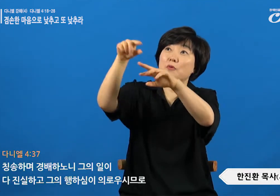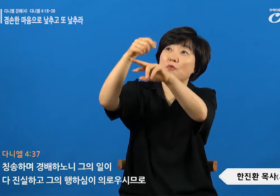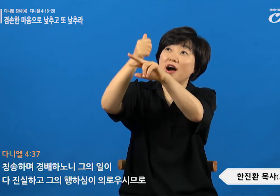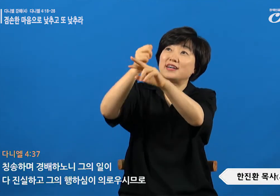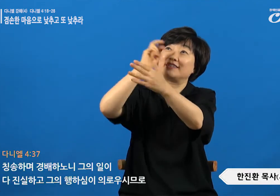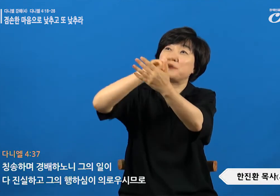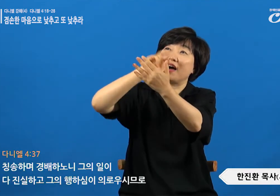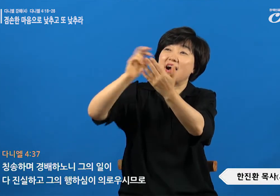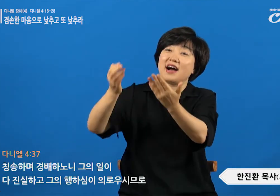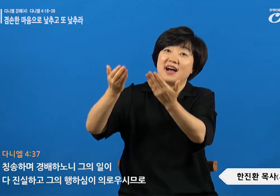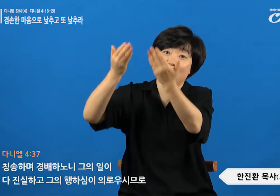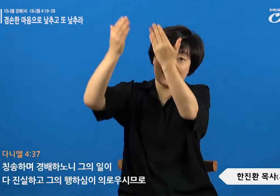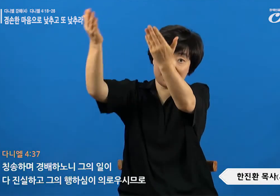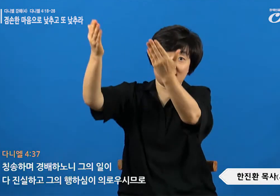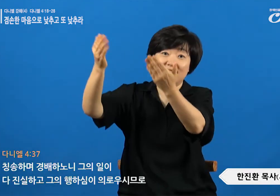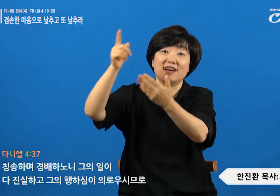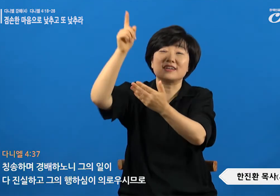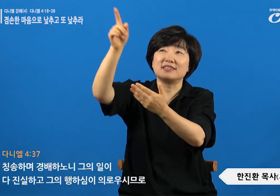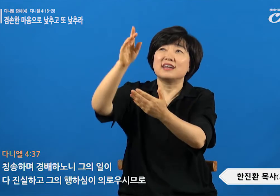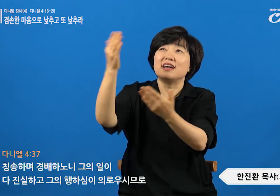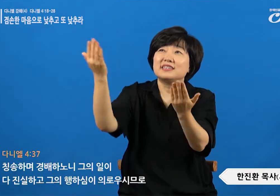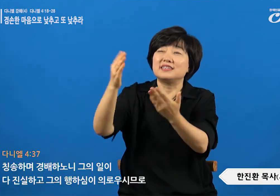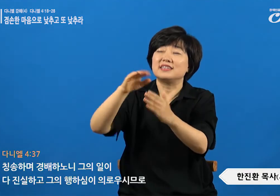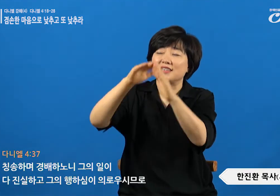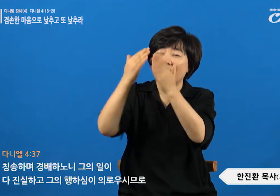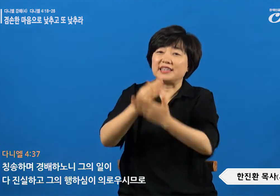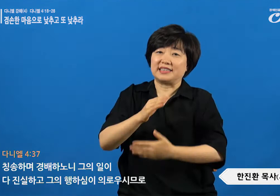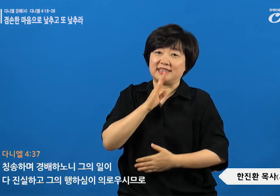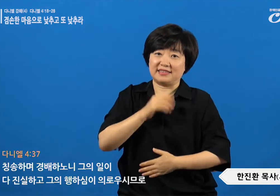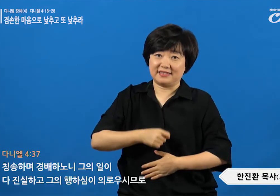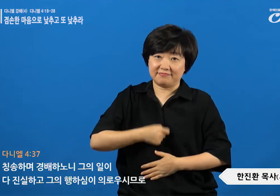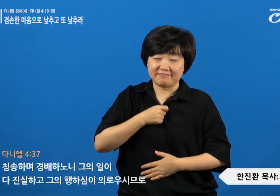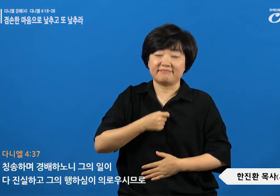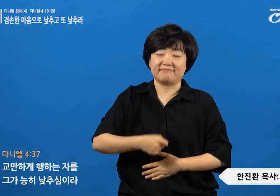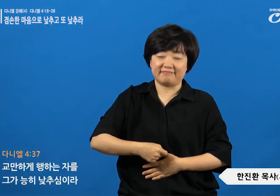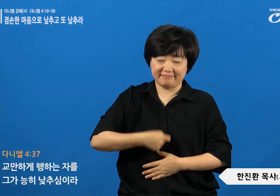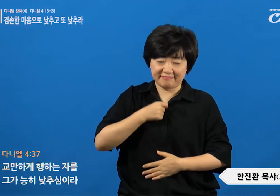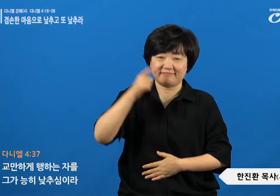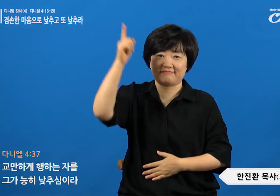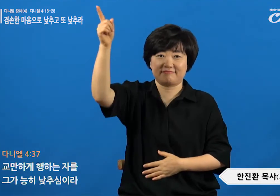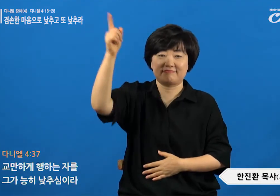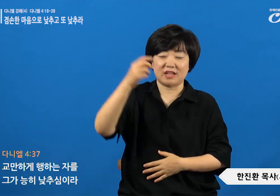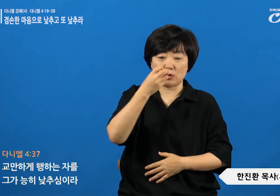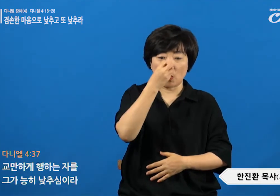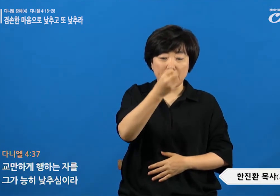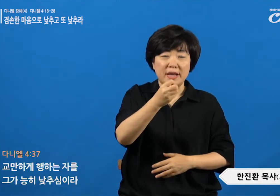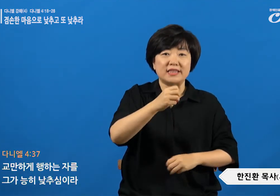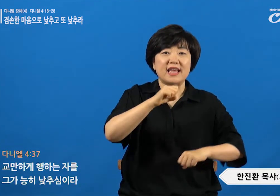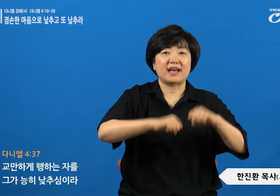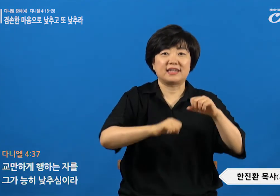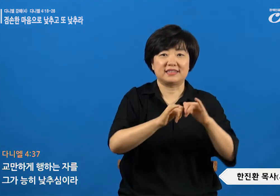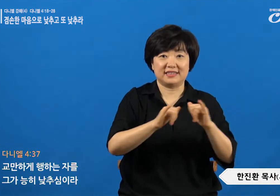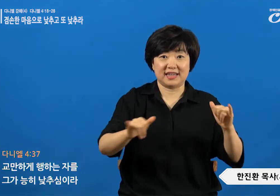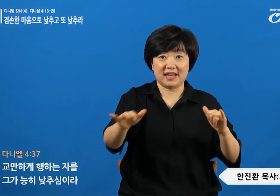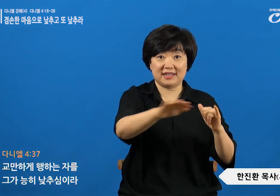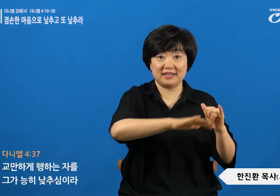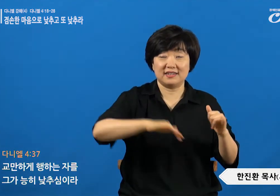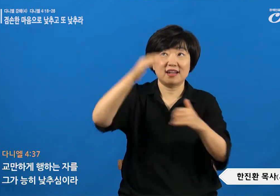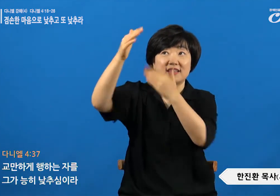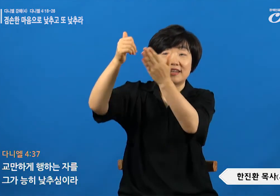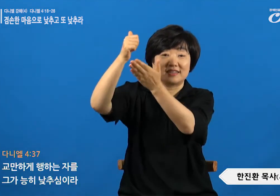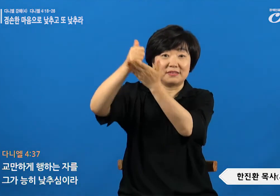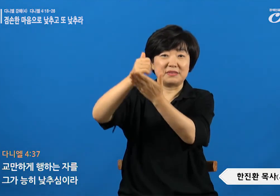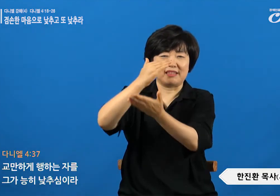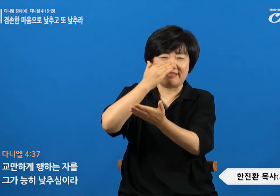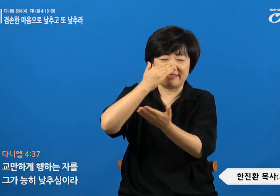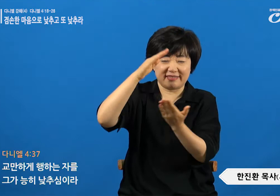칭송하며 경배하노니 그의 일이 다 진실하고 그의 행하심이 의로우심으로 교만하게 행하는 자를 그가